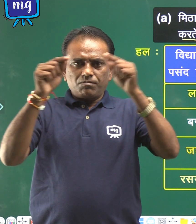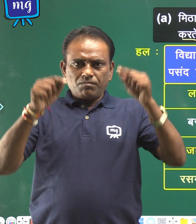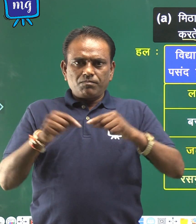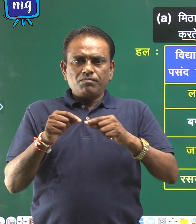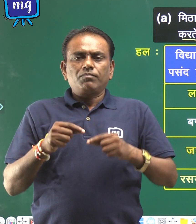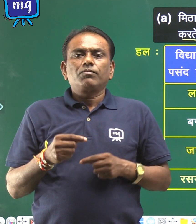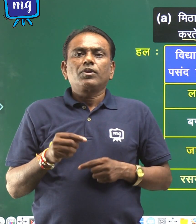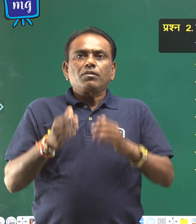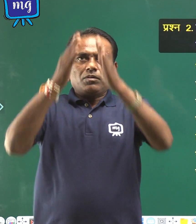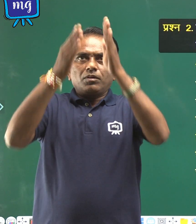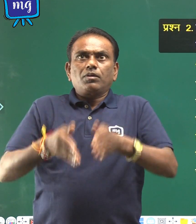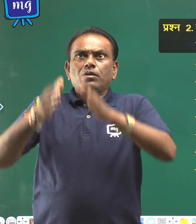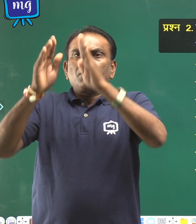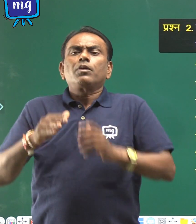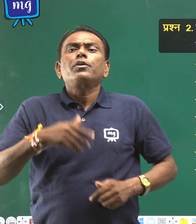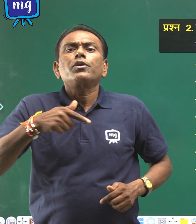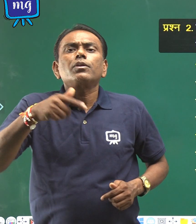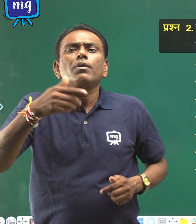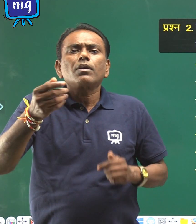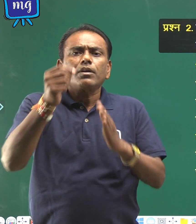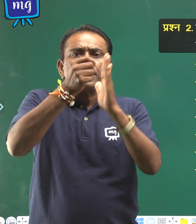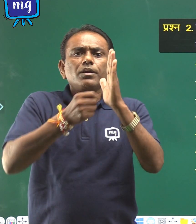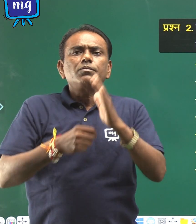बर्फी सारणी में कितनी बार आई?